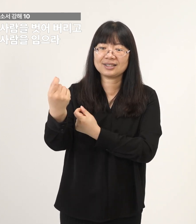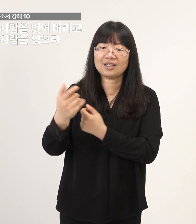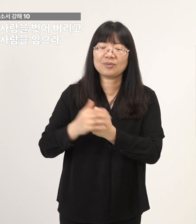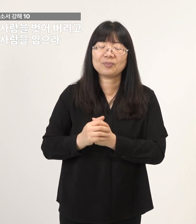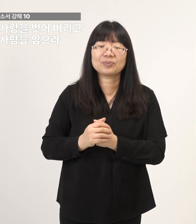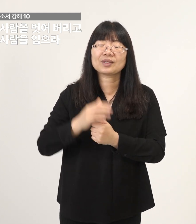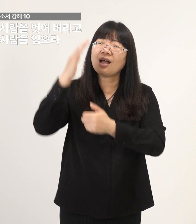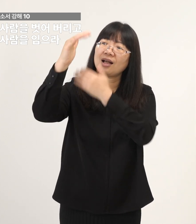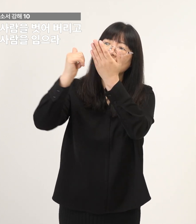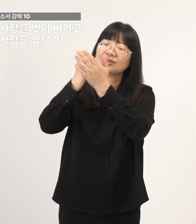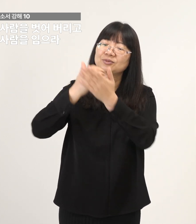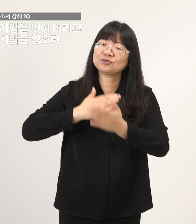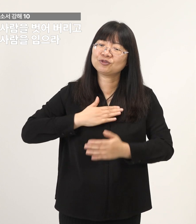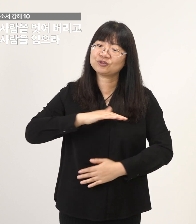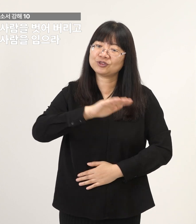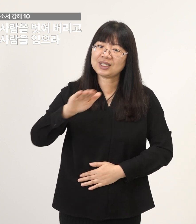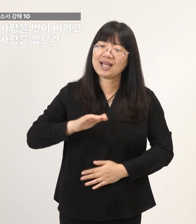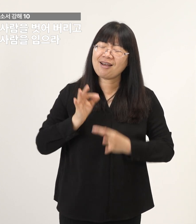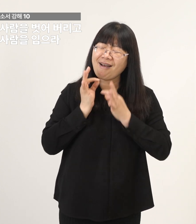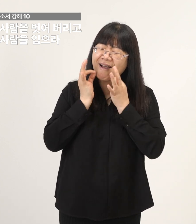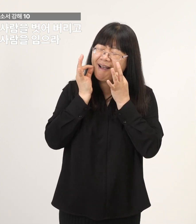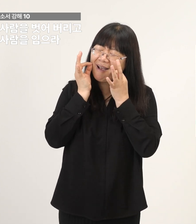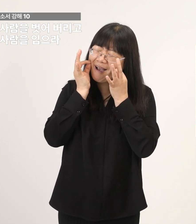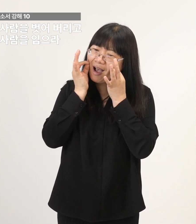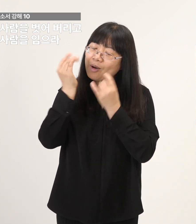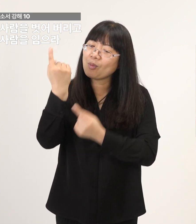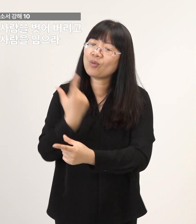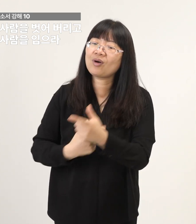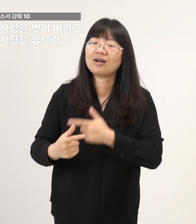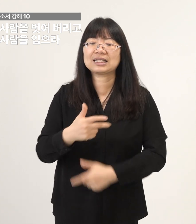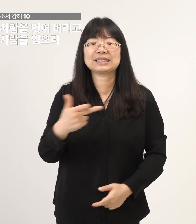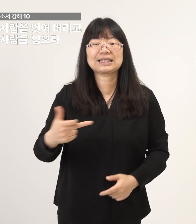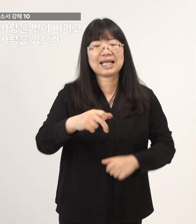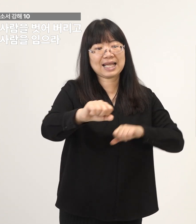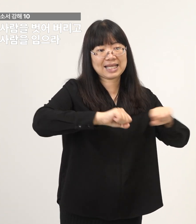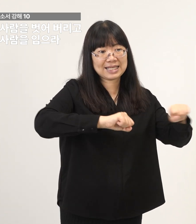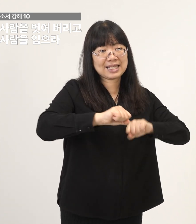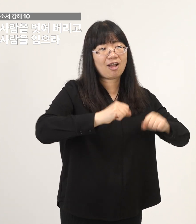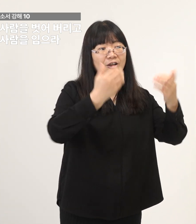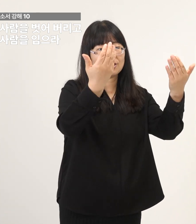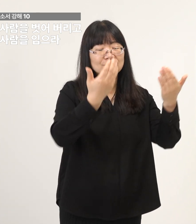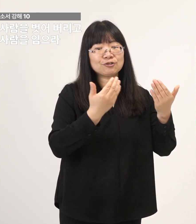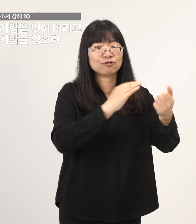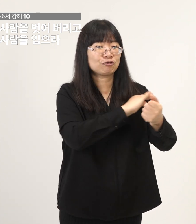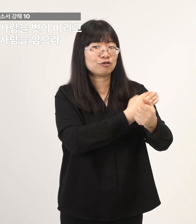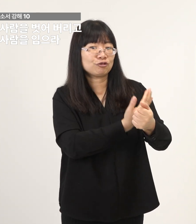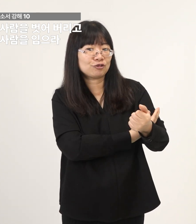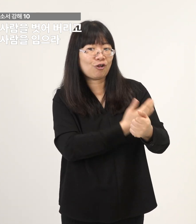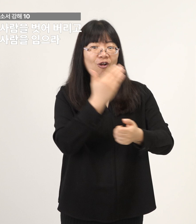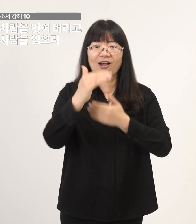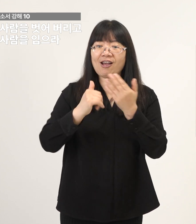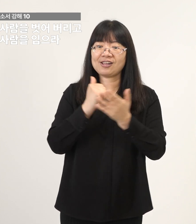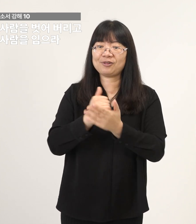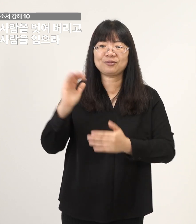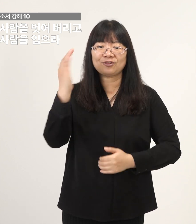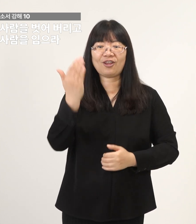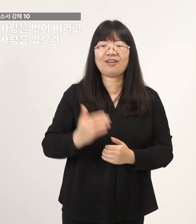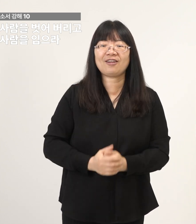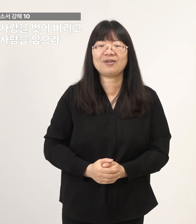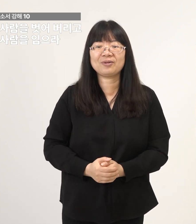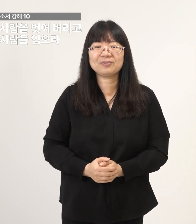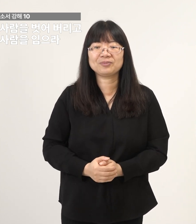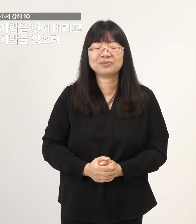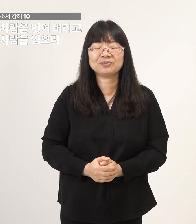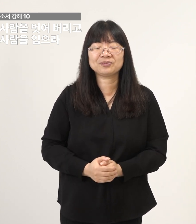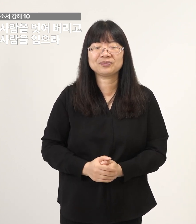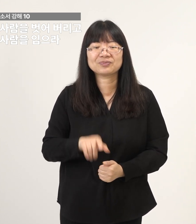그러니까 하나님은 우리의 간구보다도 더 크게 역사하시는 능력의 하나님이신 거죠.